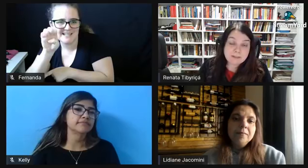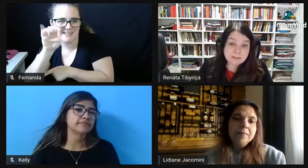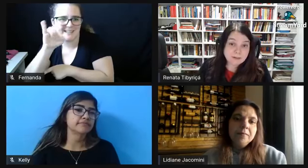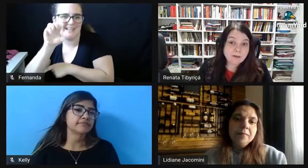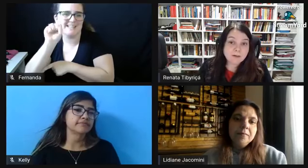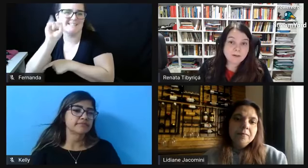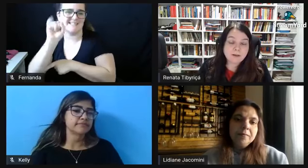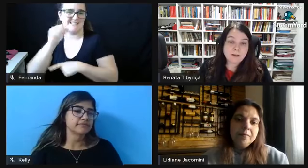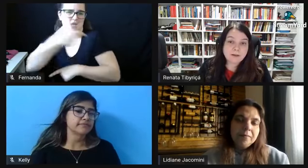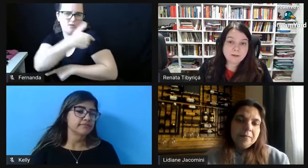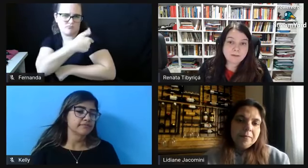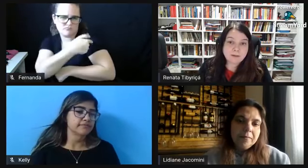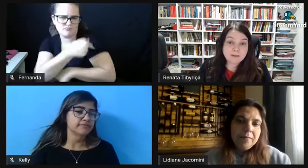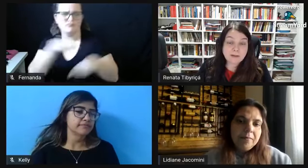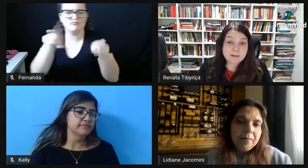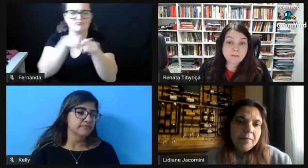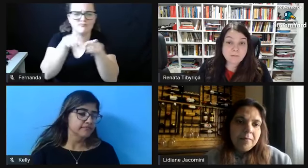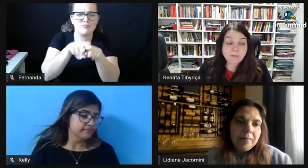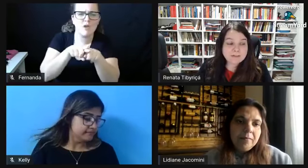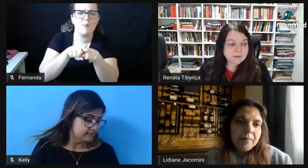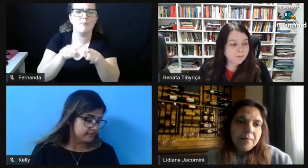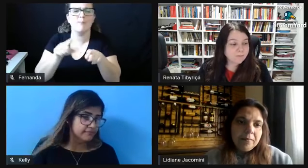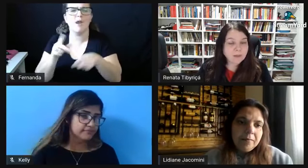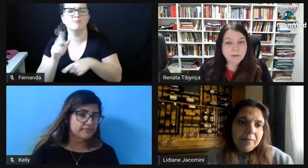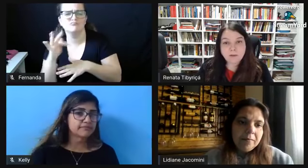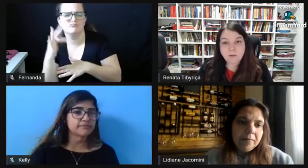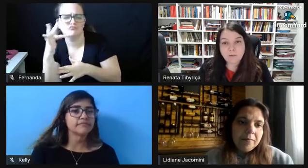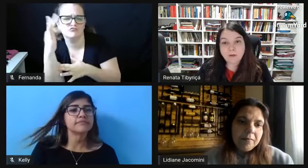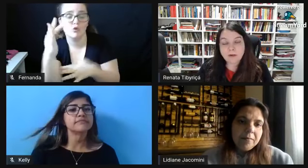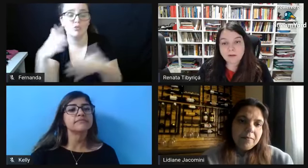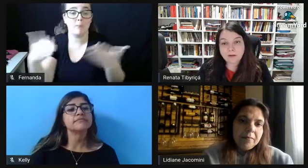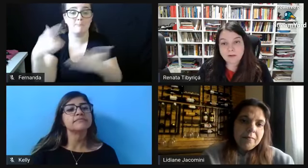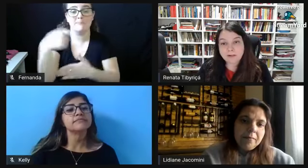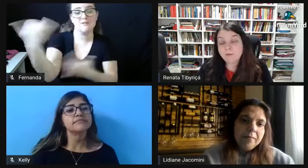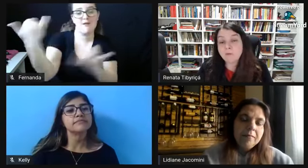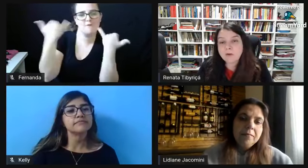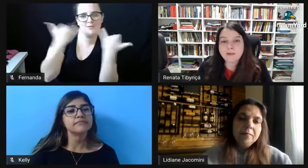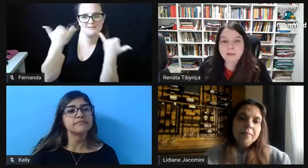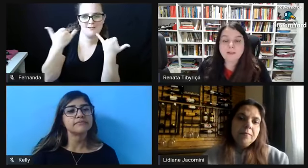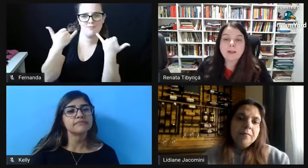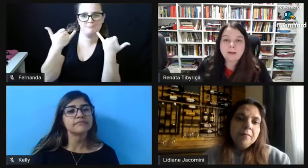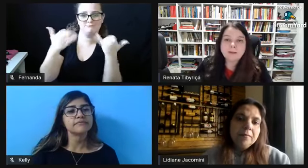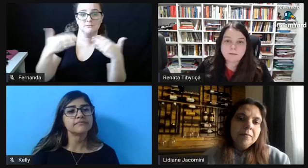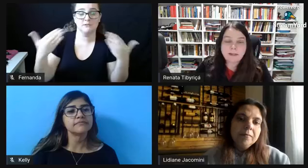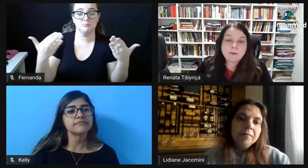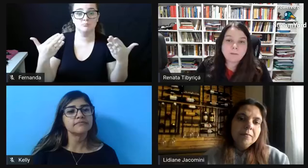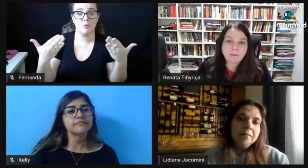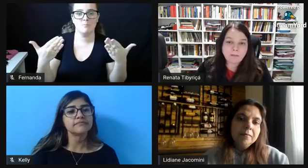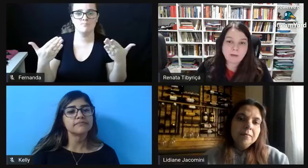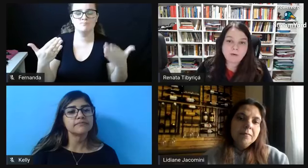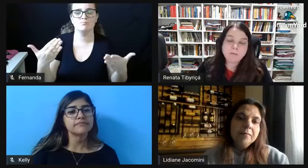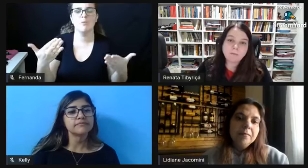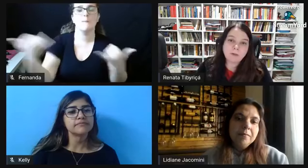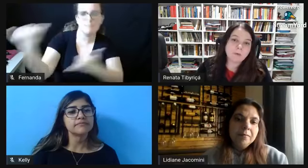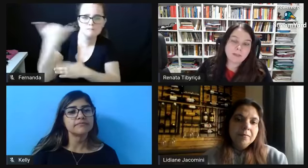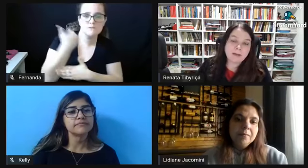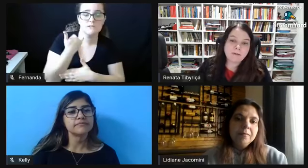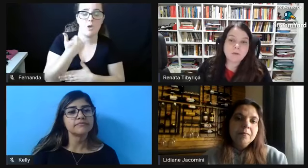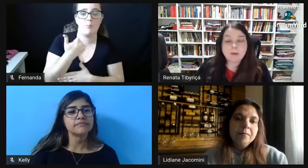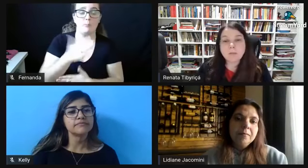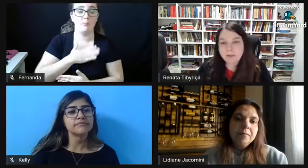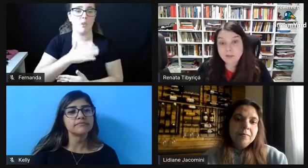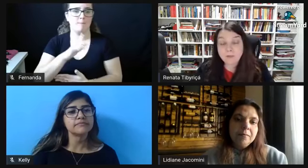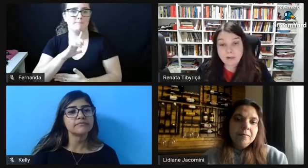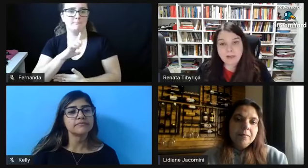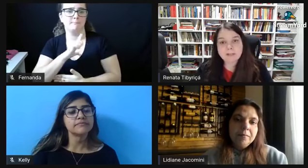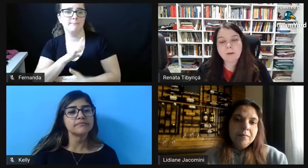e precisa dessa informação. Então, até eu fui orientada a ter um papel para poder